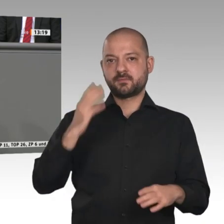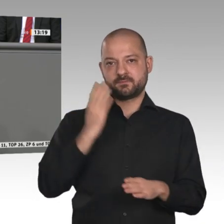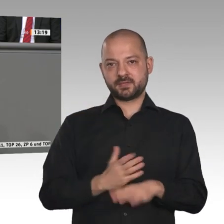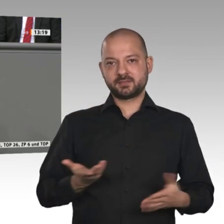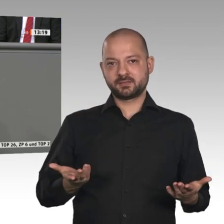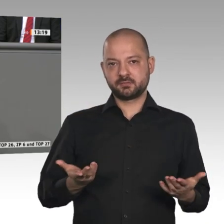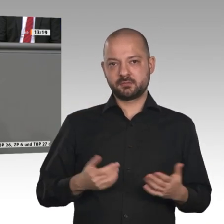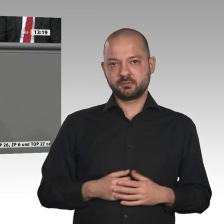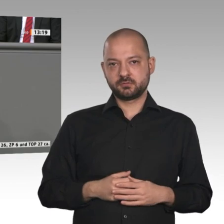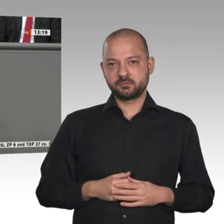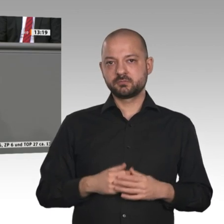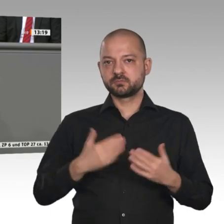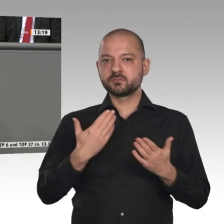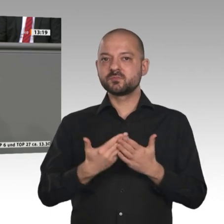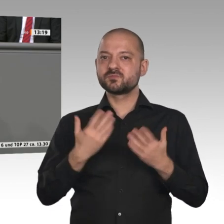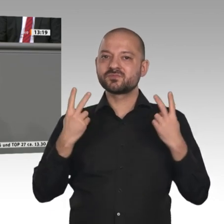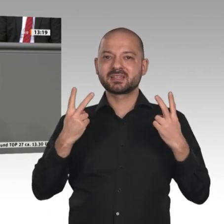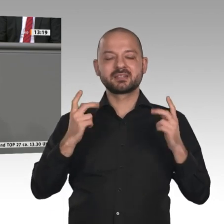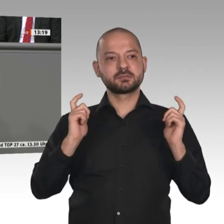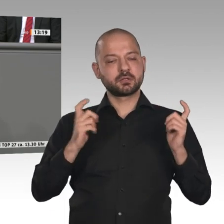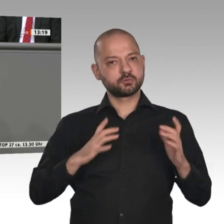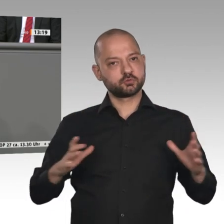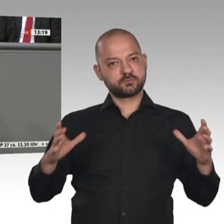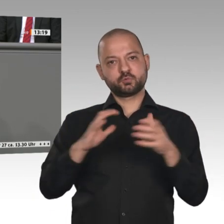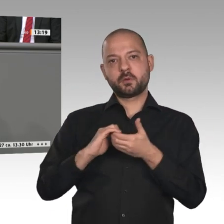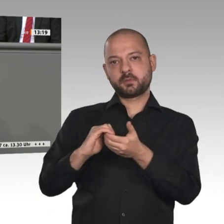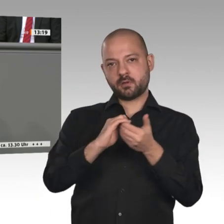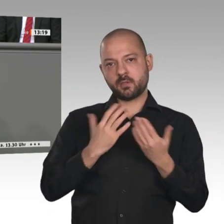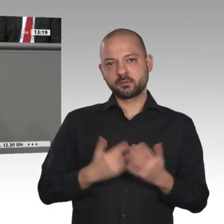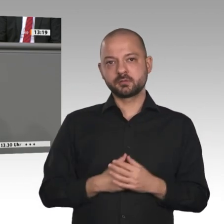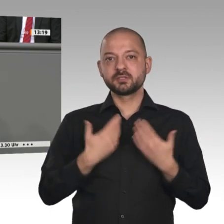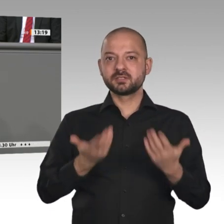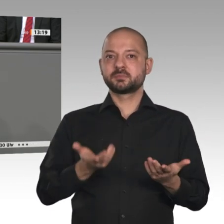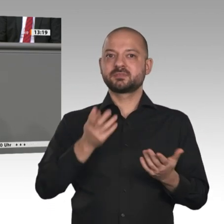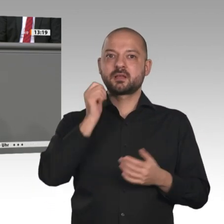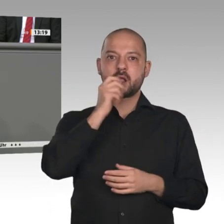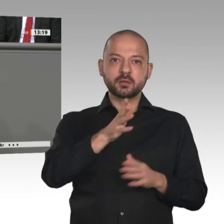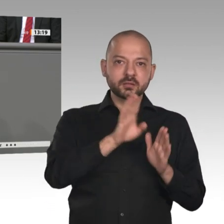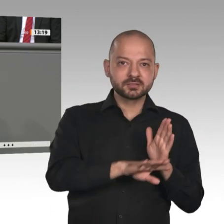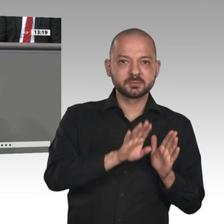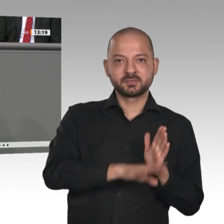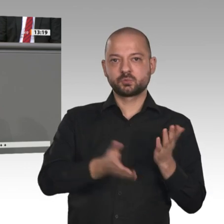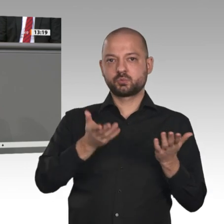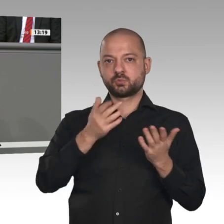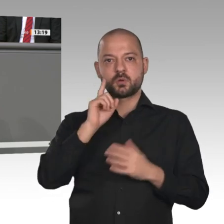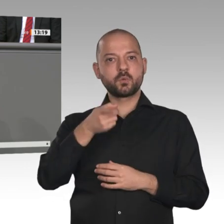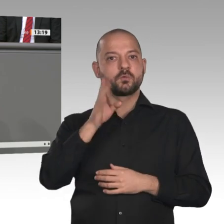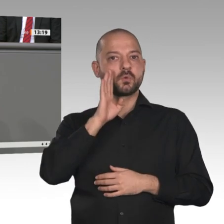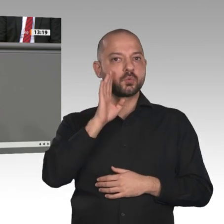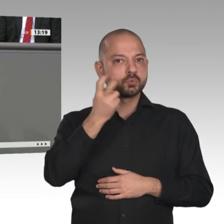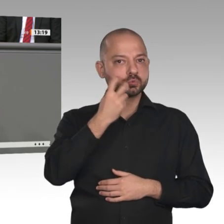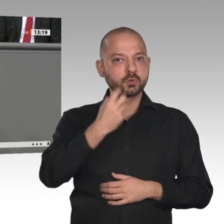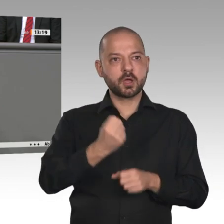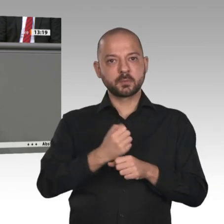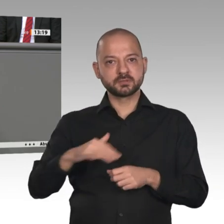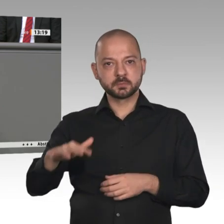konkrete Diskriminierung im Alltag auf der Suche nach einer Wohnung oder auf dem Arbeitsmarkt. Oder man unterstellt ihnen, wenn sie